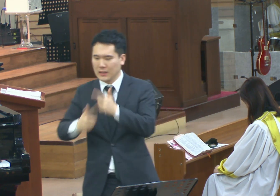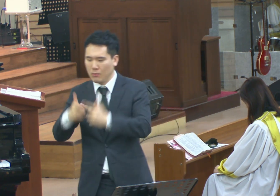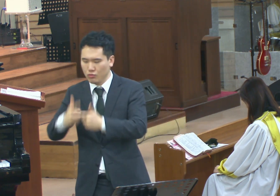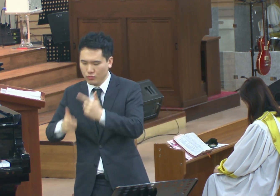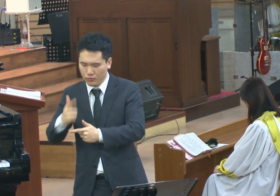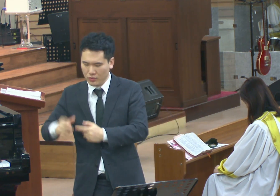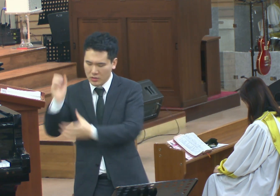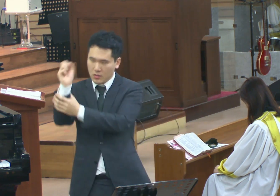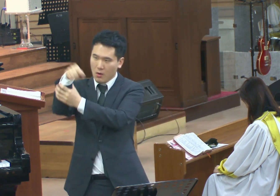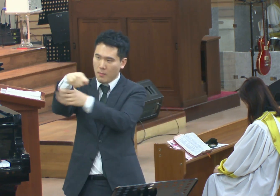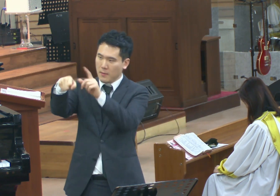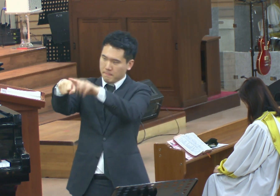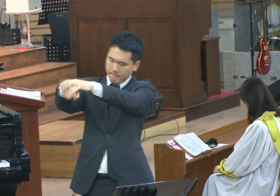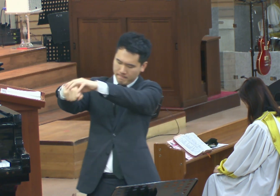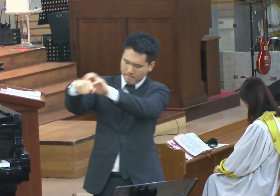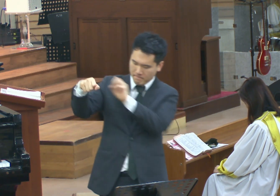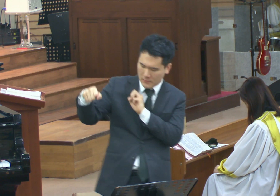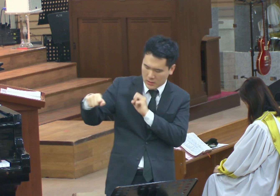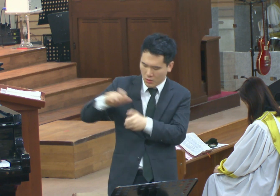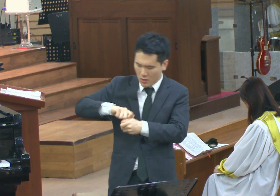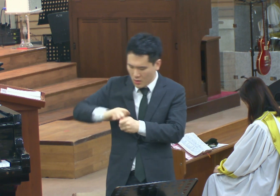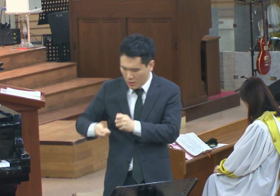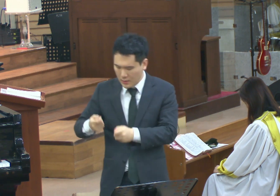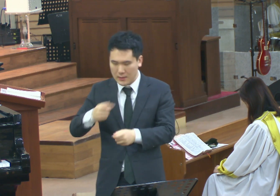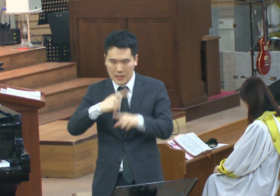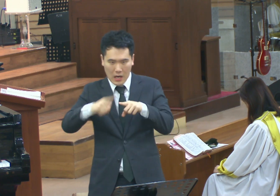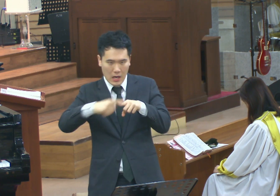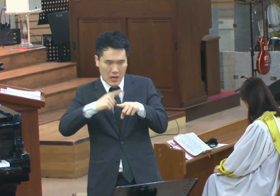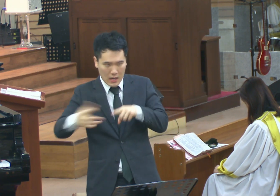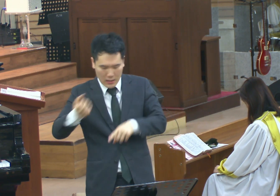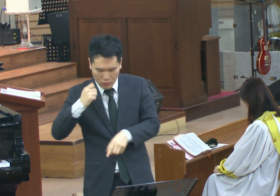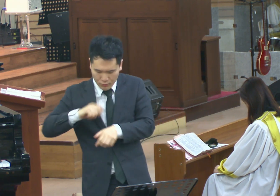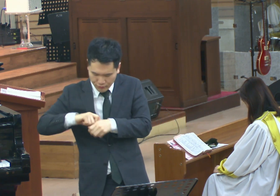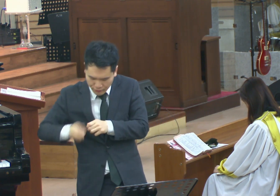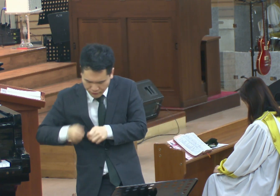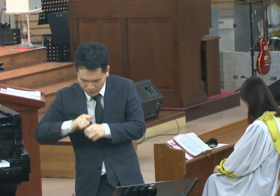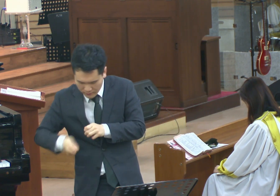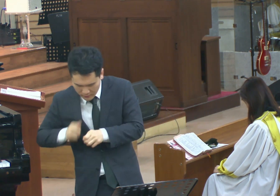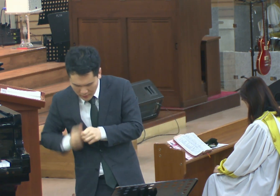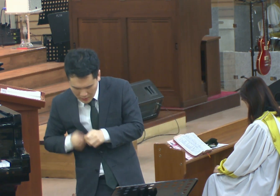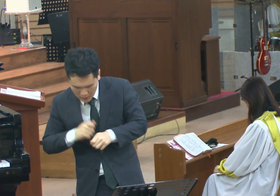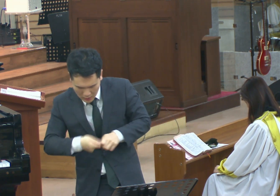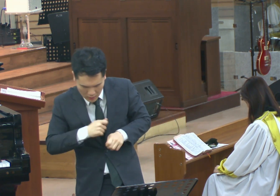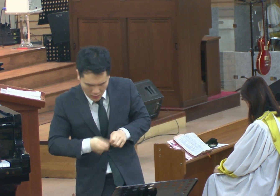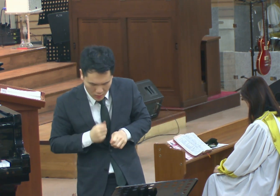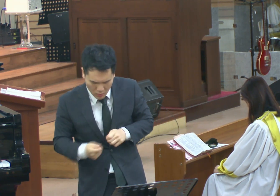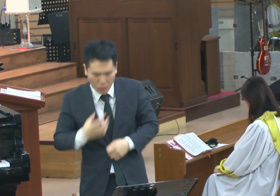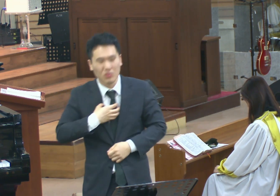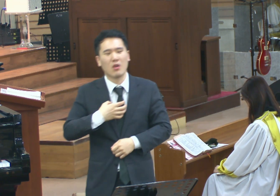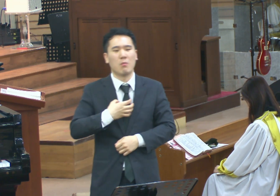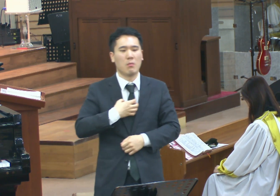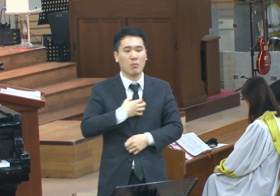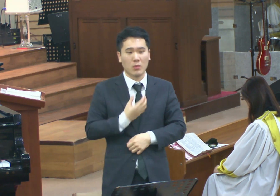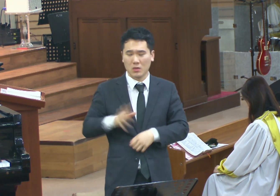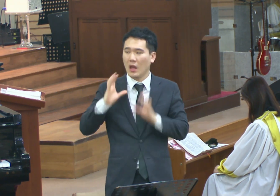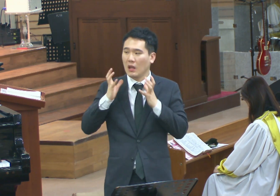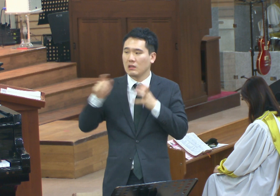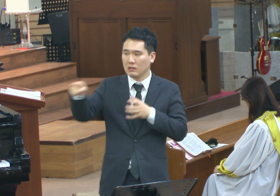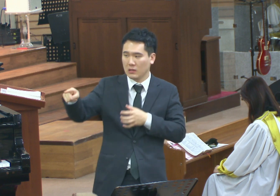벗기고 안에 하얀 걸 꺼내서 햇빛에 말리는 걸 사수 작업을 해가지고 애들이 동원을 돼요. 큰